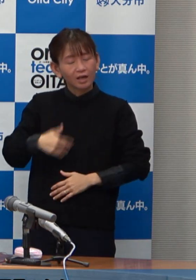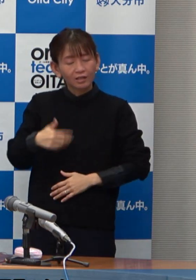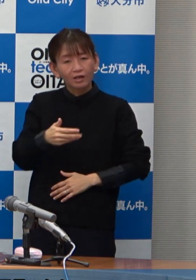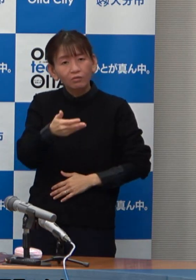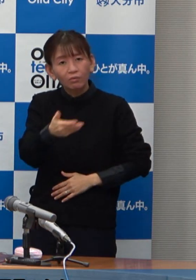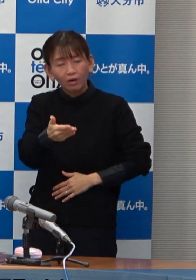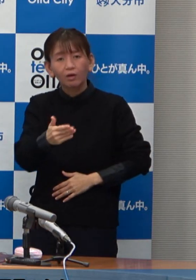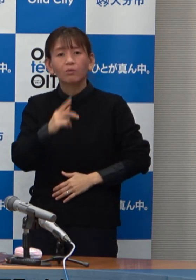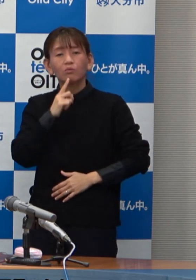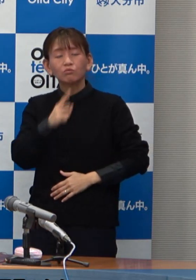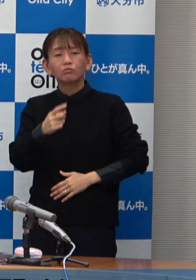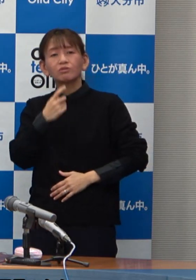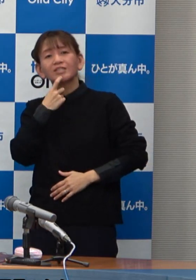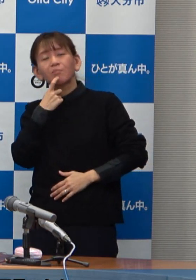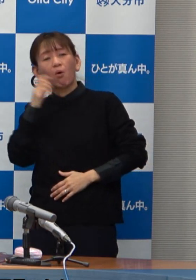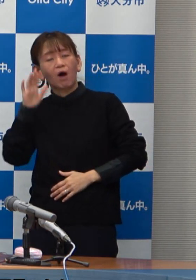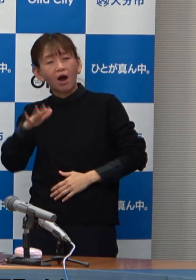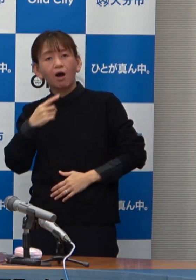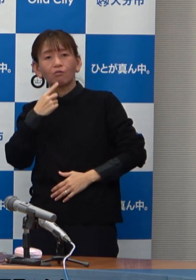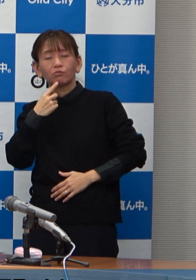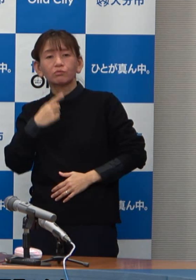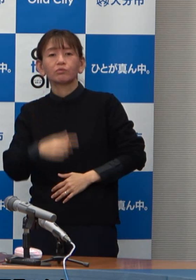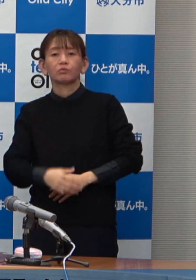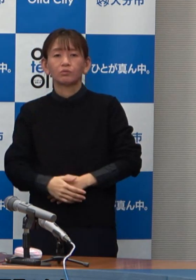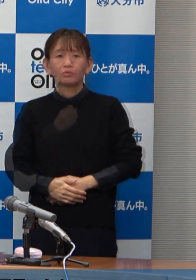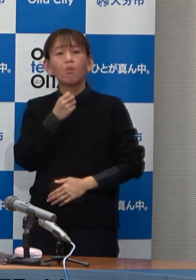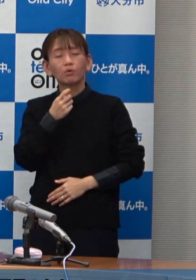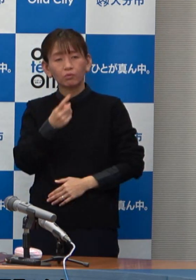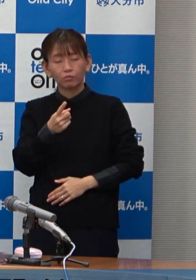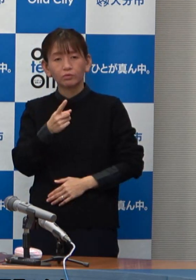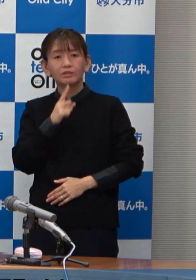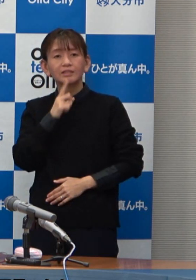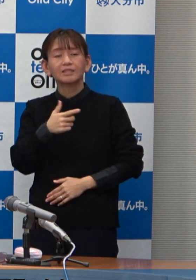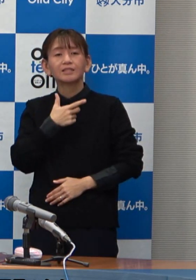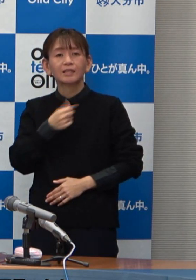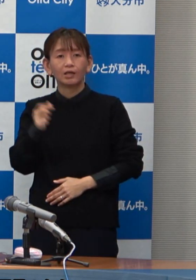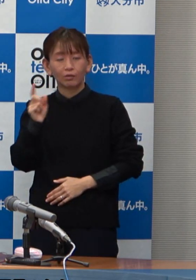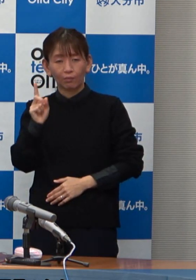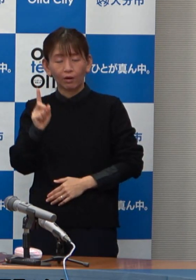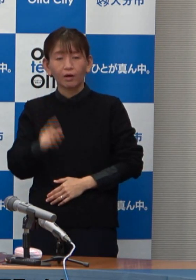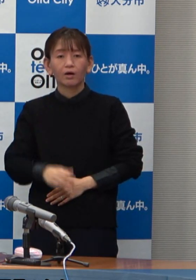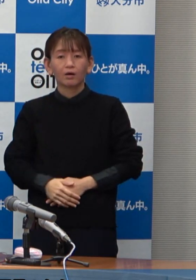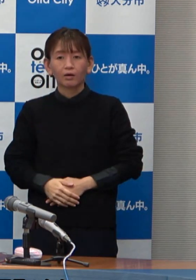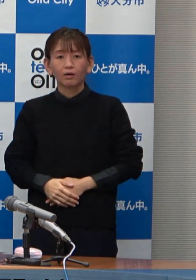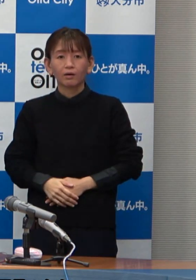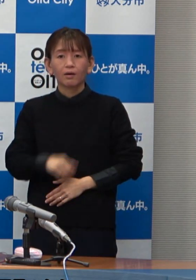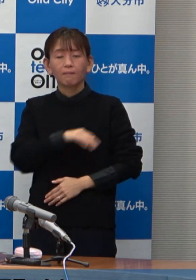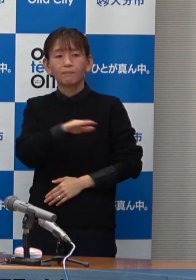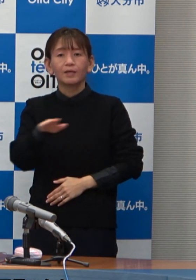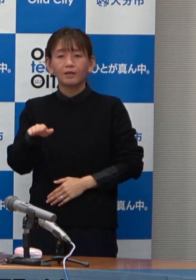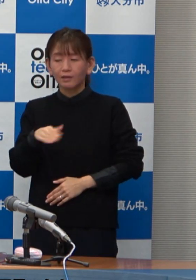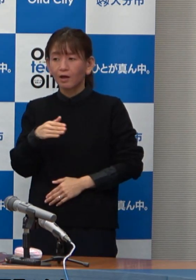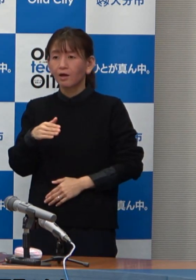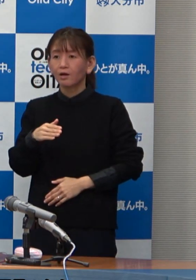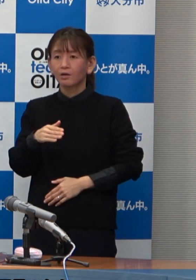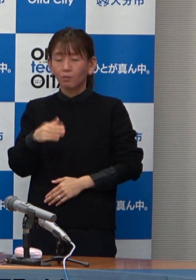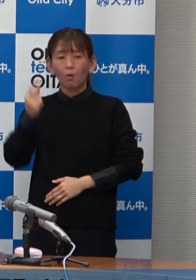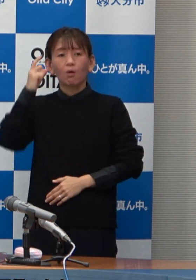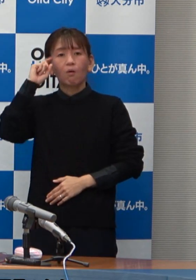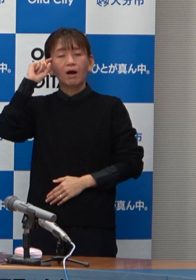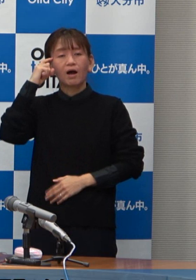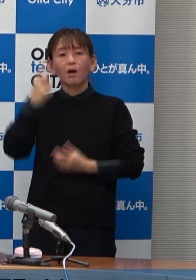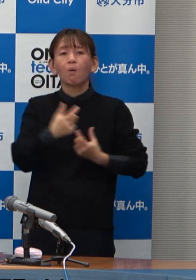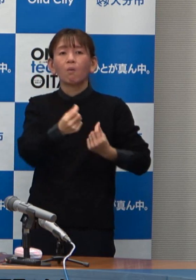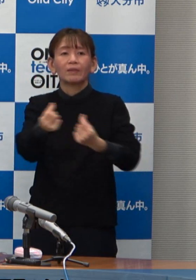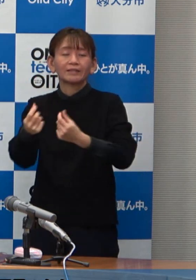ありますついでに言うとねあの共通認識を皆さん持ってもらいたいんです